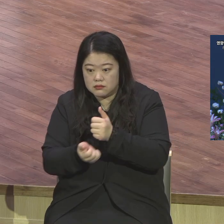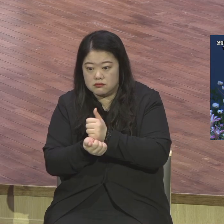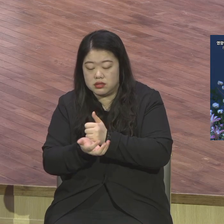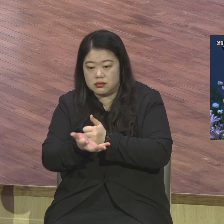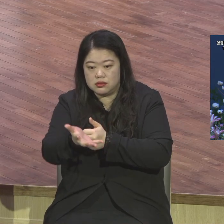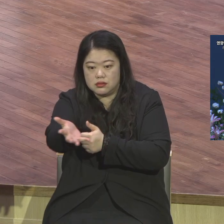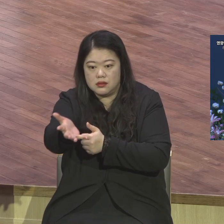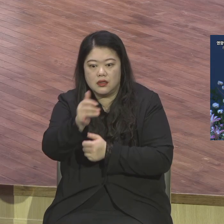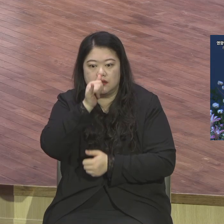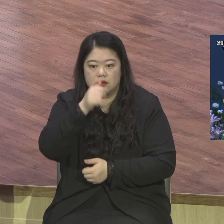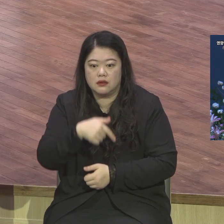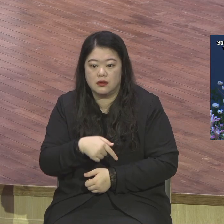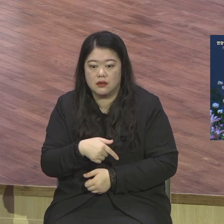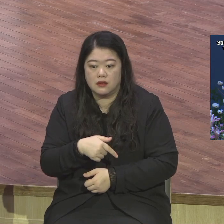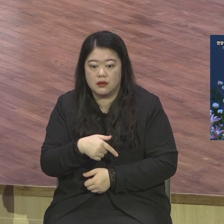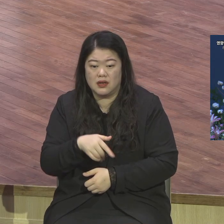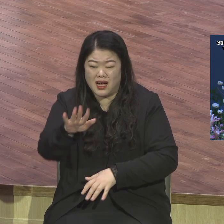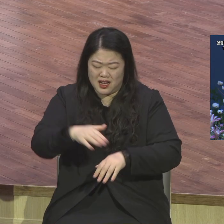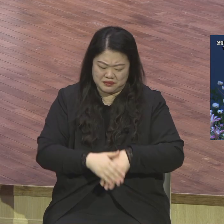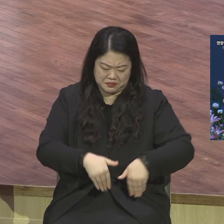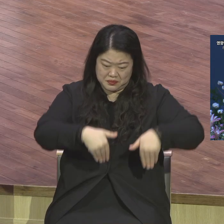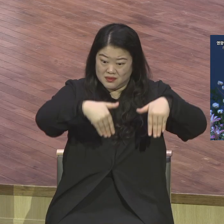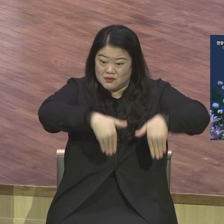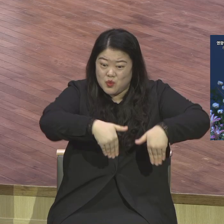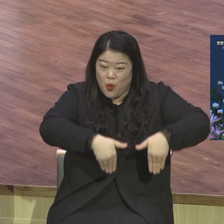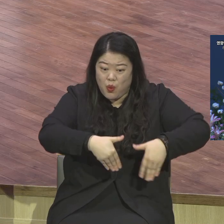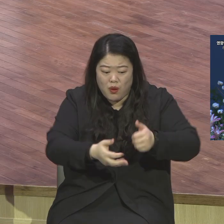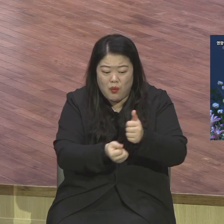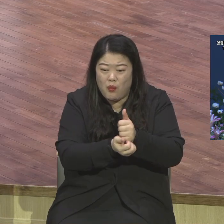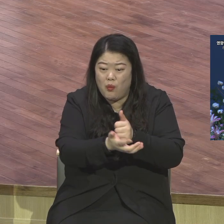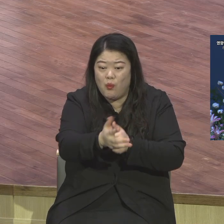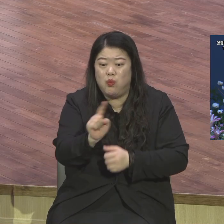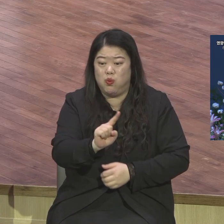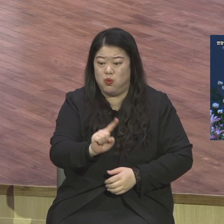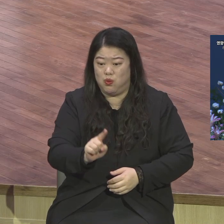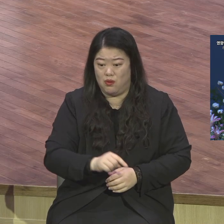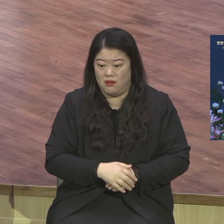겁니다. 아니, 포로 생활하면서 노예 생활하면서